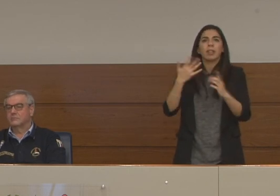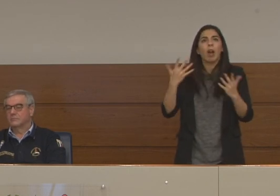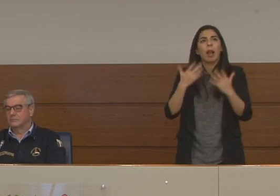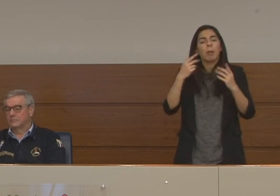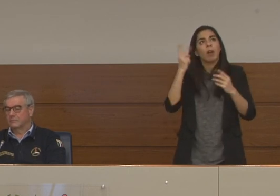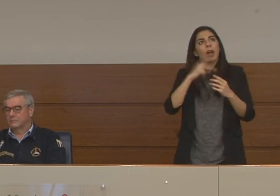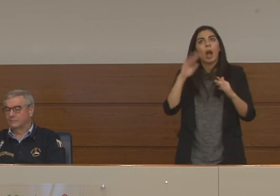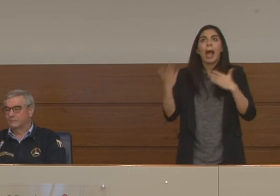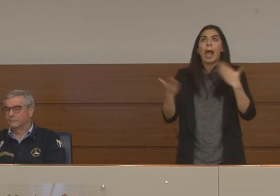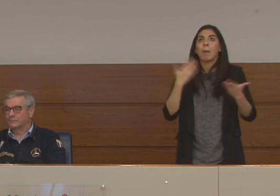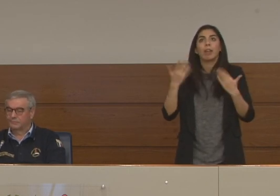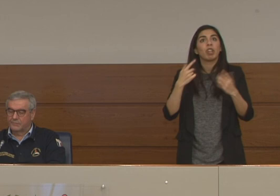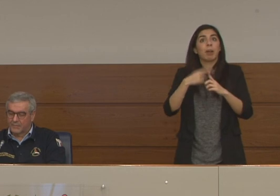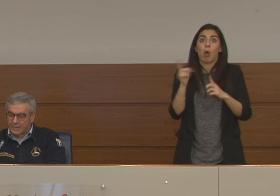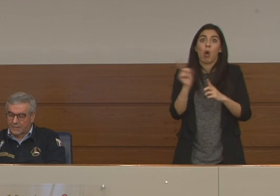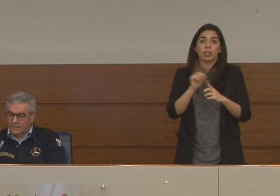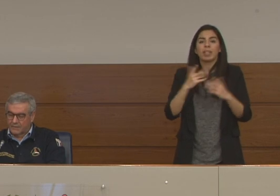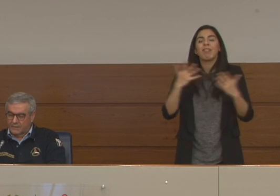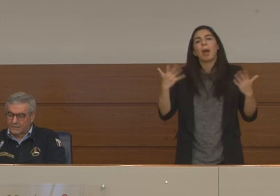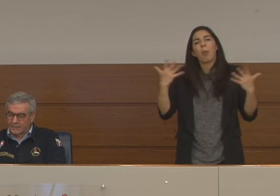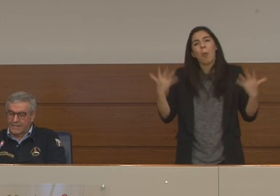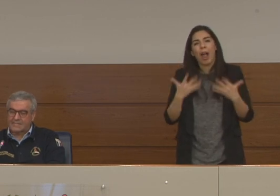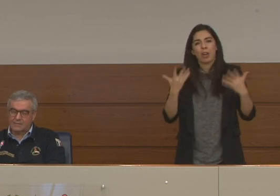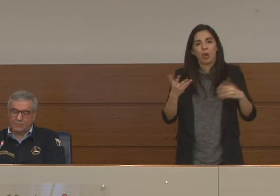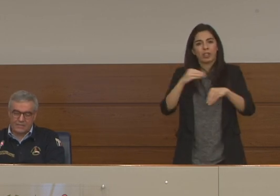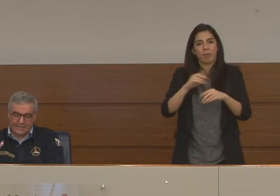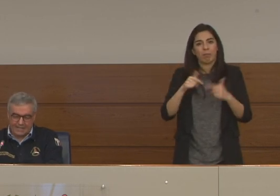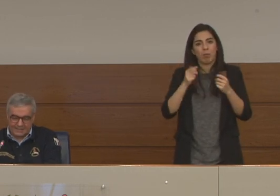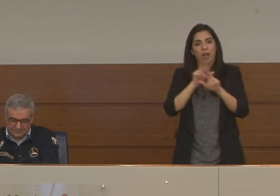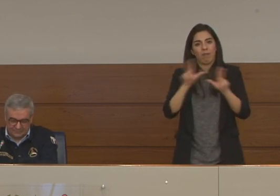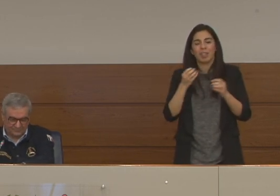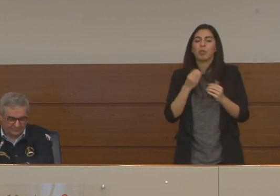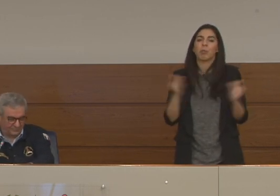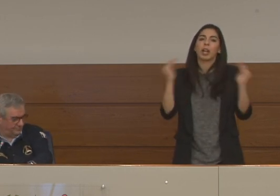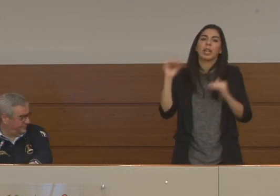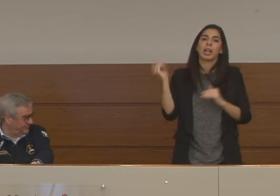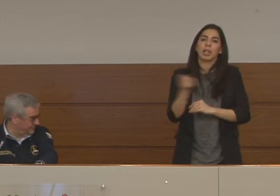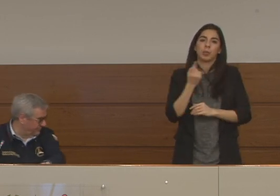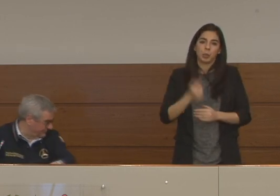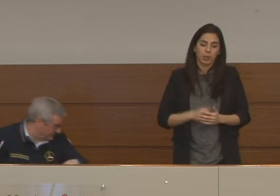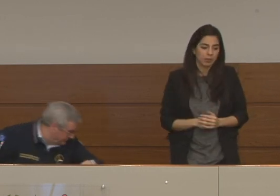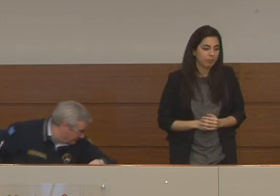certamente positiva non è buona serata a tutti grazie e buona serata